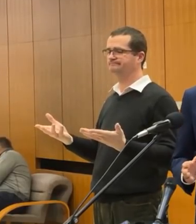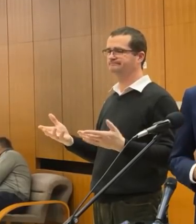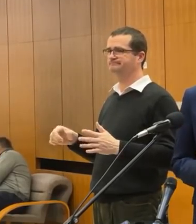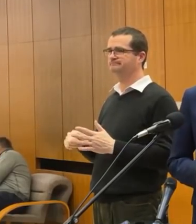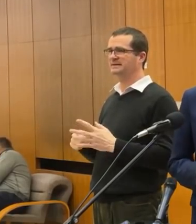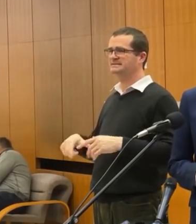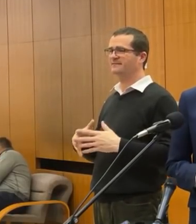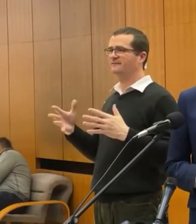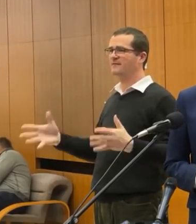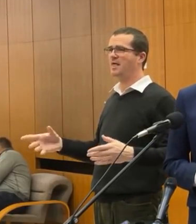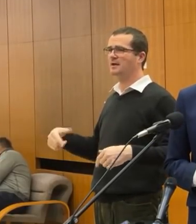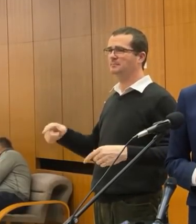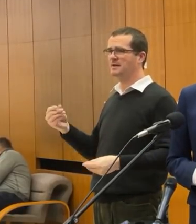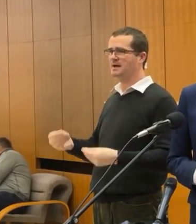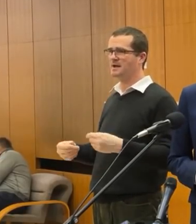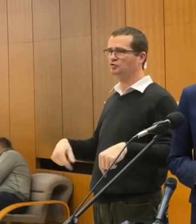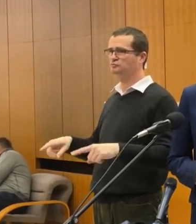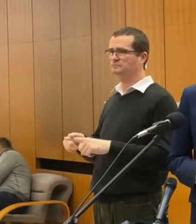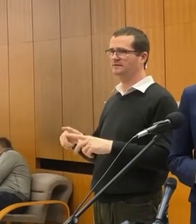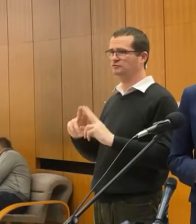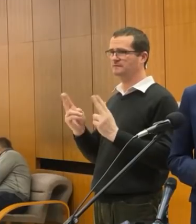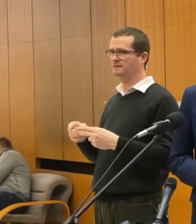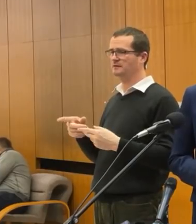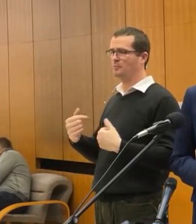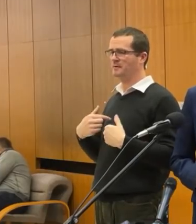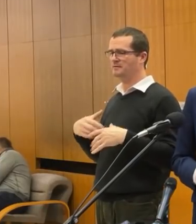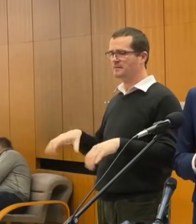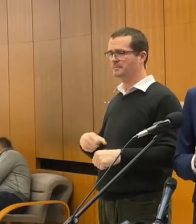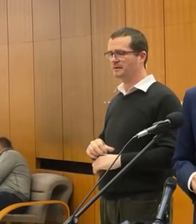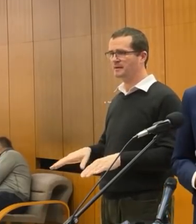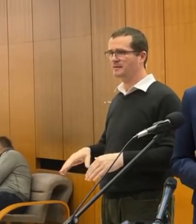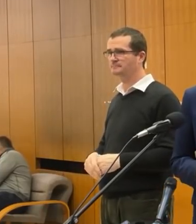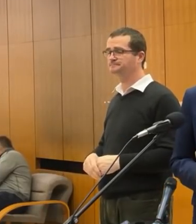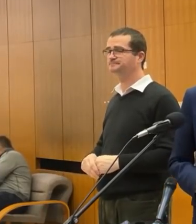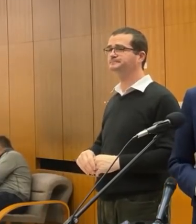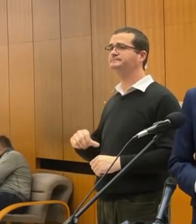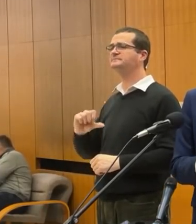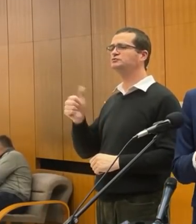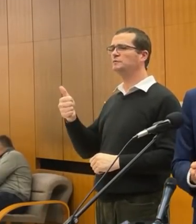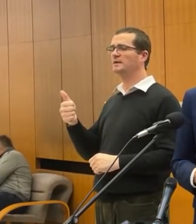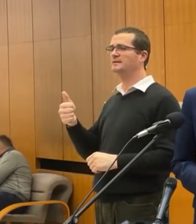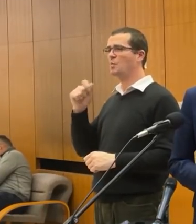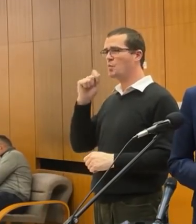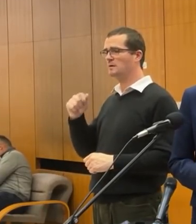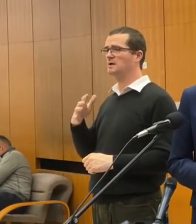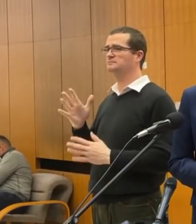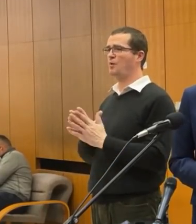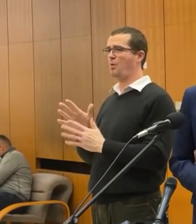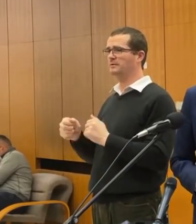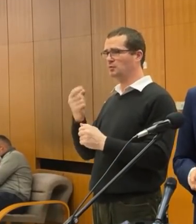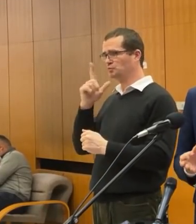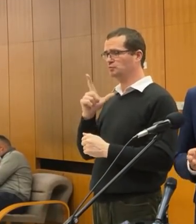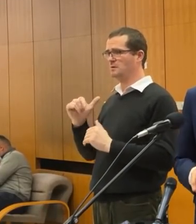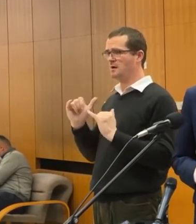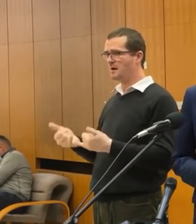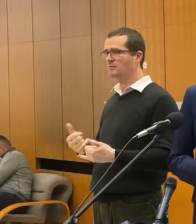medzi nejakými veľkými hráčmi vo svete. Toto je pre nás nepriateľné. Suverenita Ukrajiny, chceme spoluprácu s Ruskou